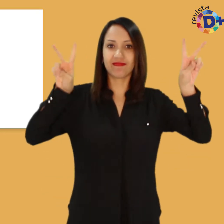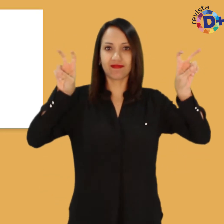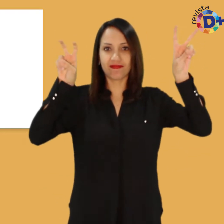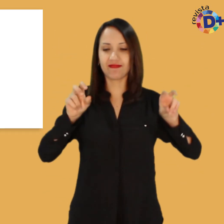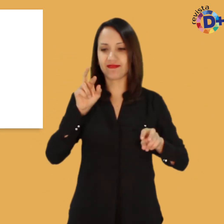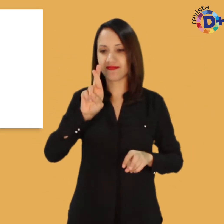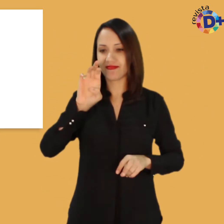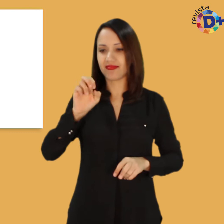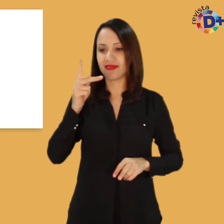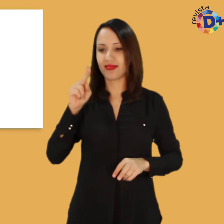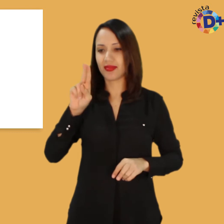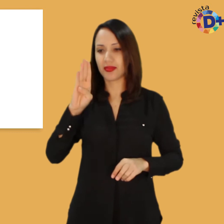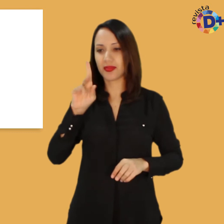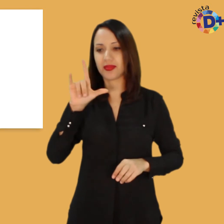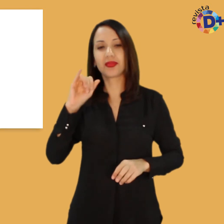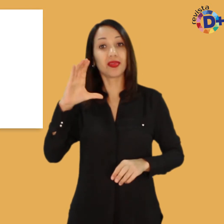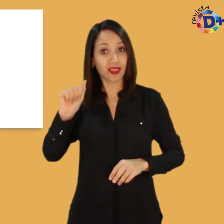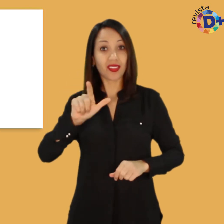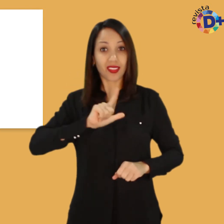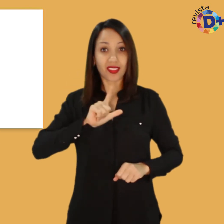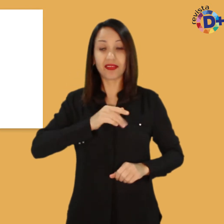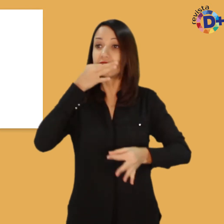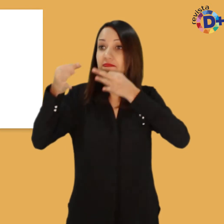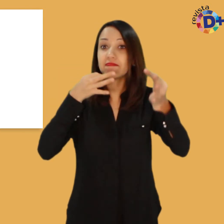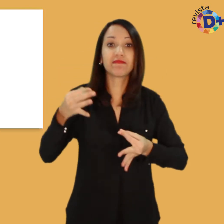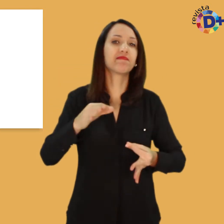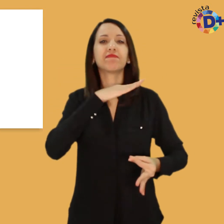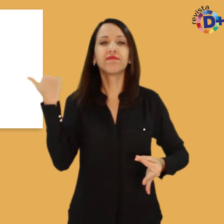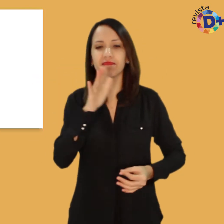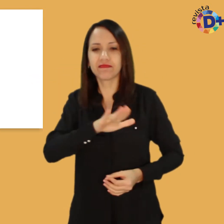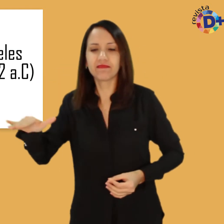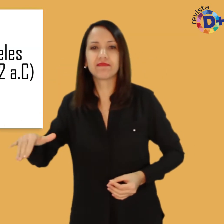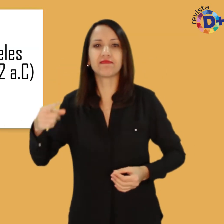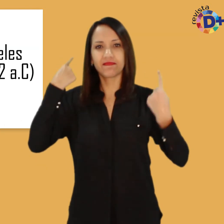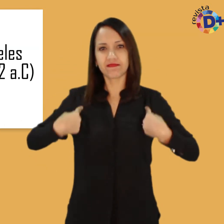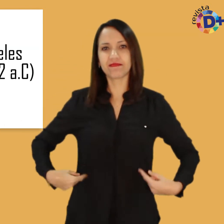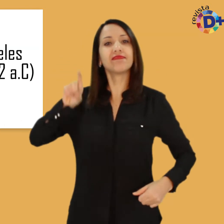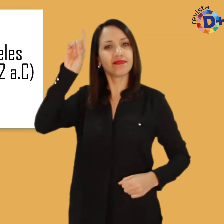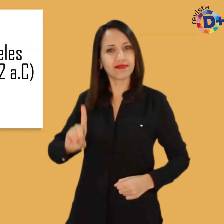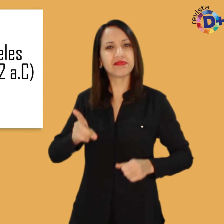das crianças de corpo mal organizado. Na mesma linha, Aristóteles,